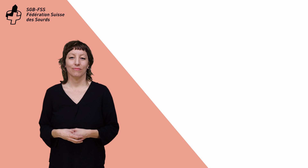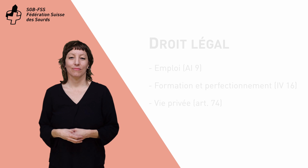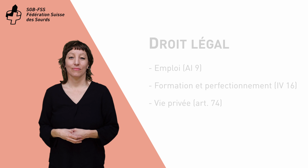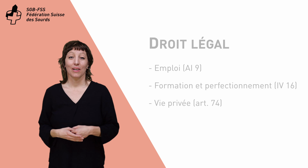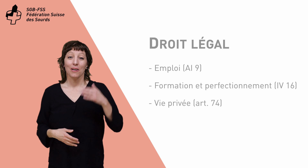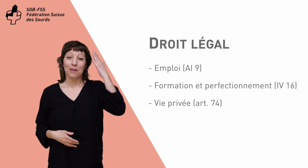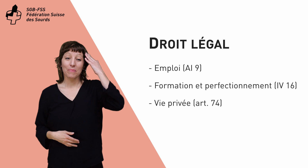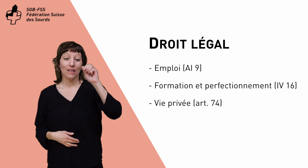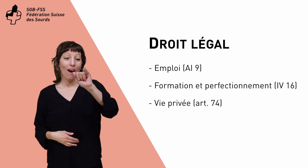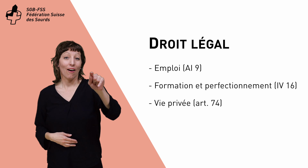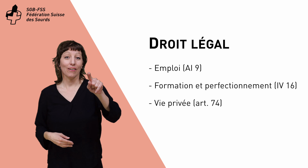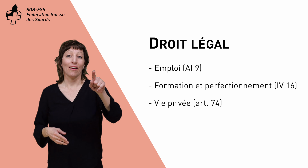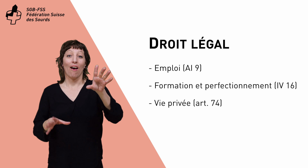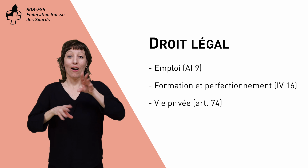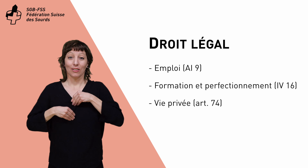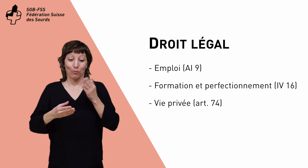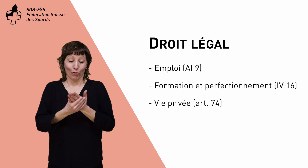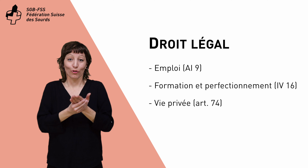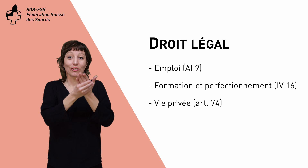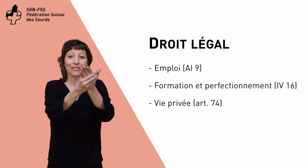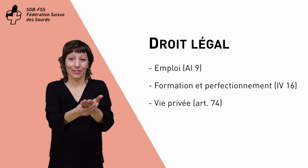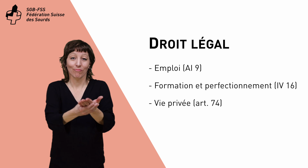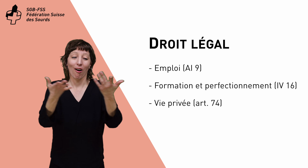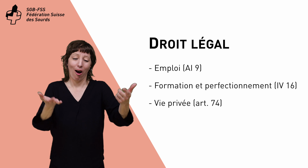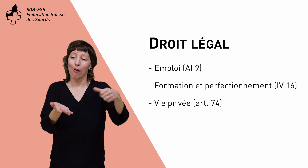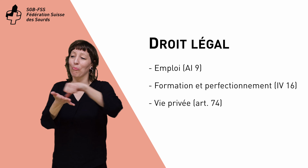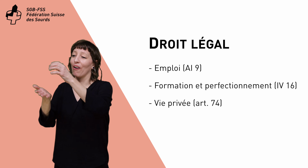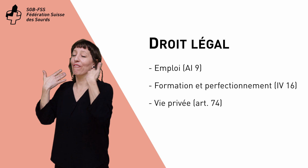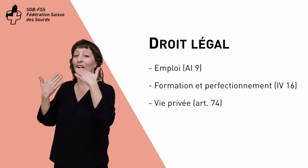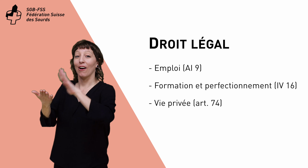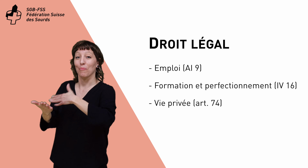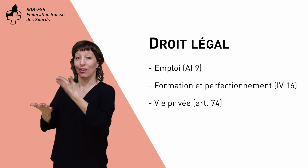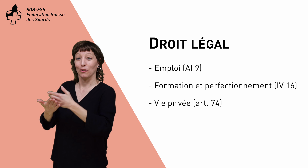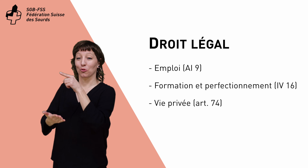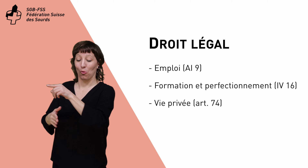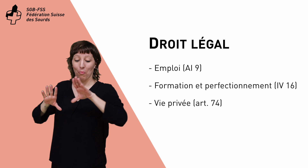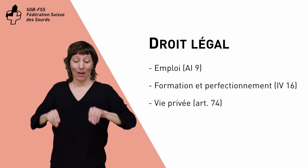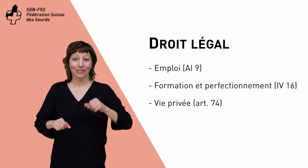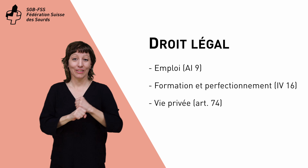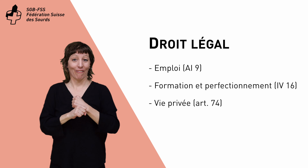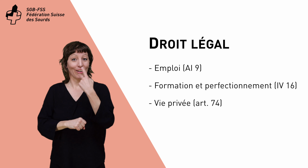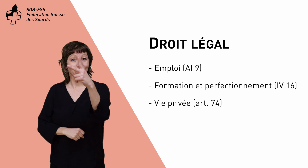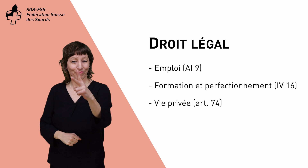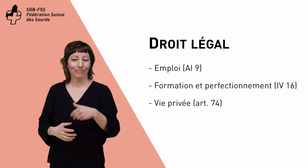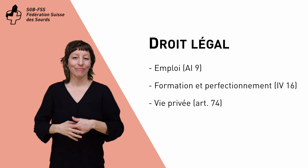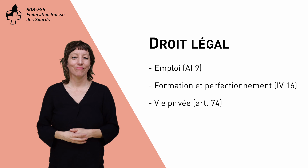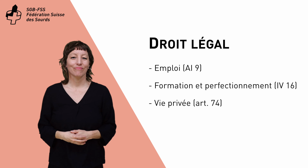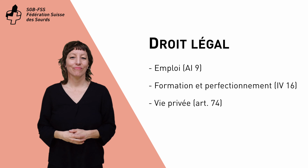Si la demande est acceptée, l'AI prend en charge les frais d'interprète en langue des signes sur le lieu de